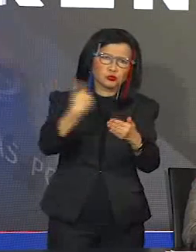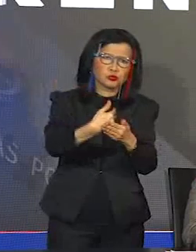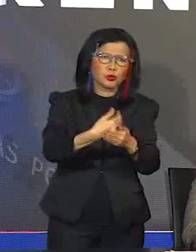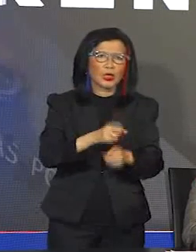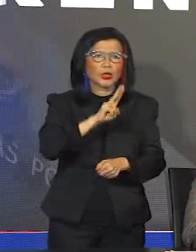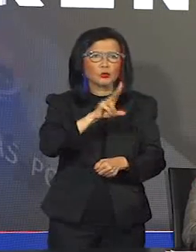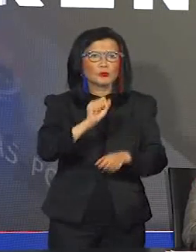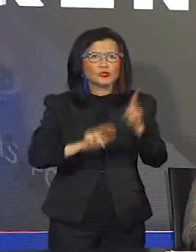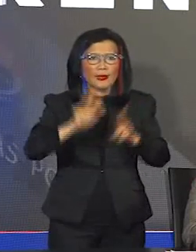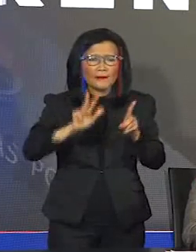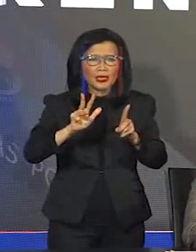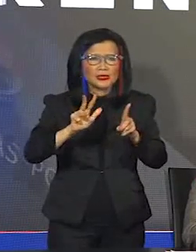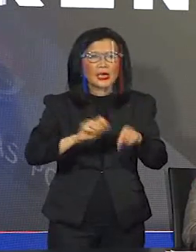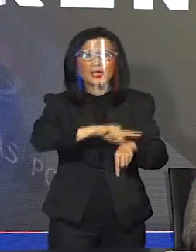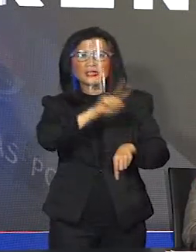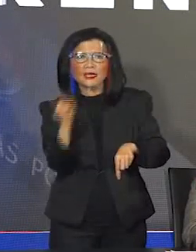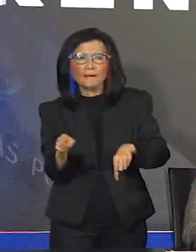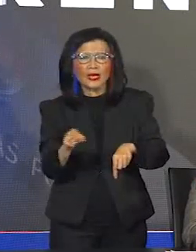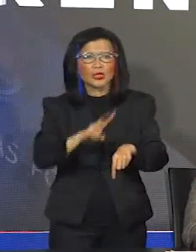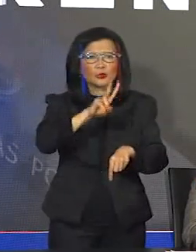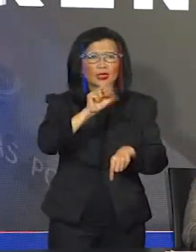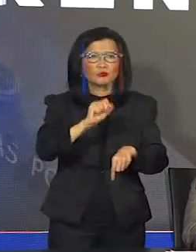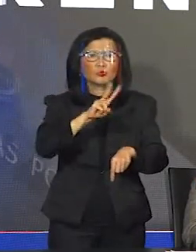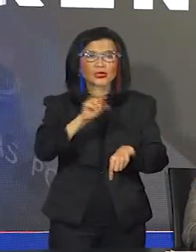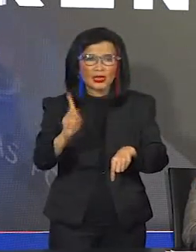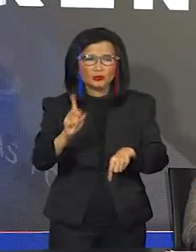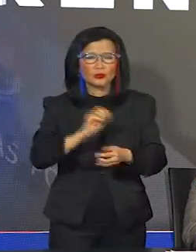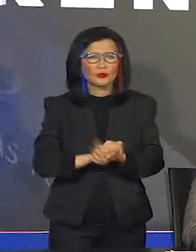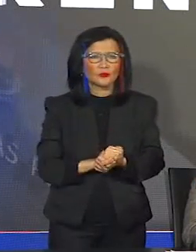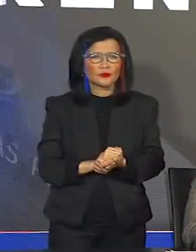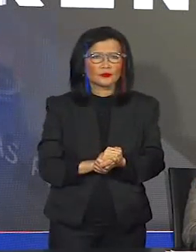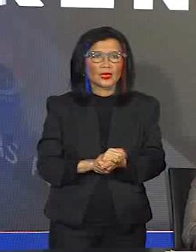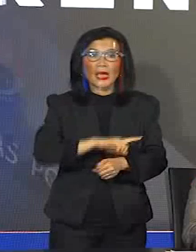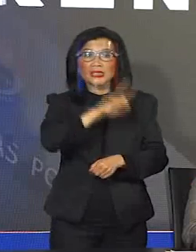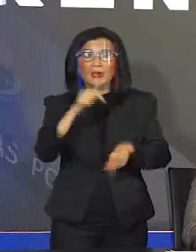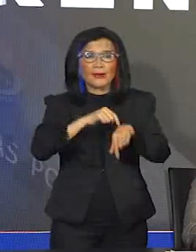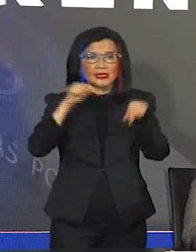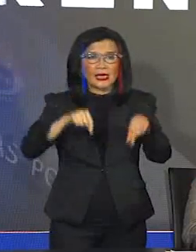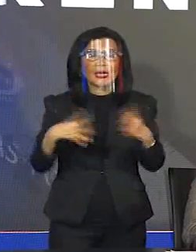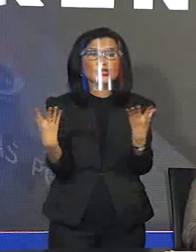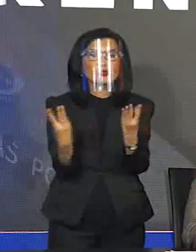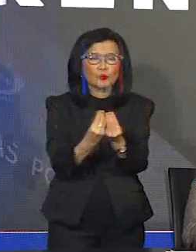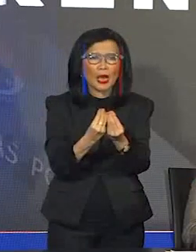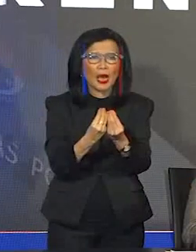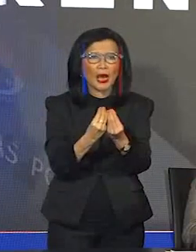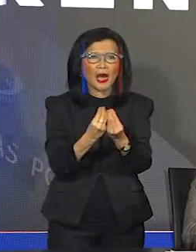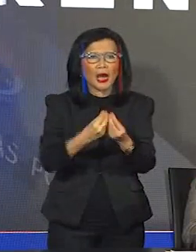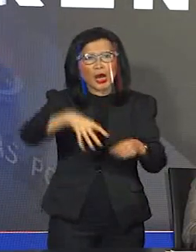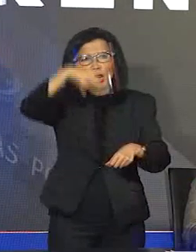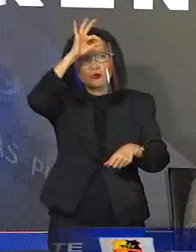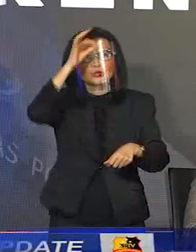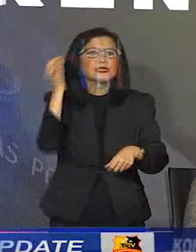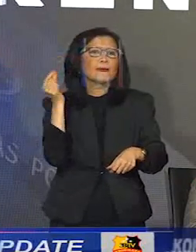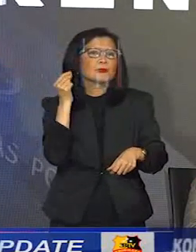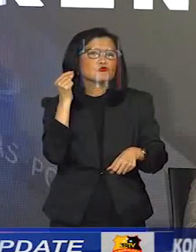tahun 2019 sampai dengan 2021, sampai saat ini jumlah polwan atau